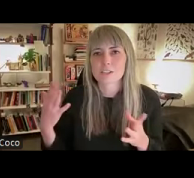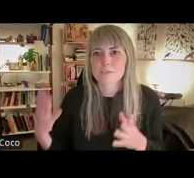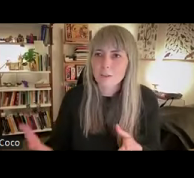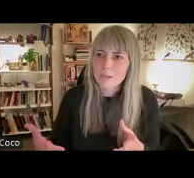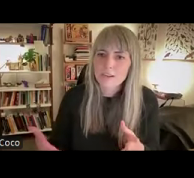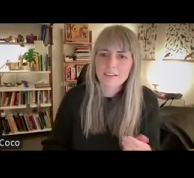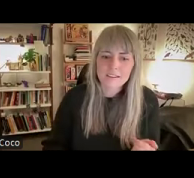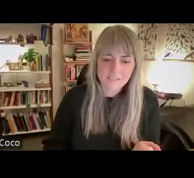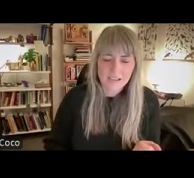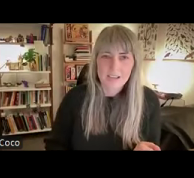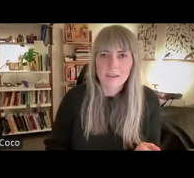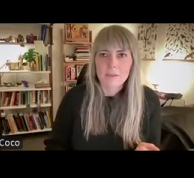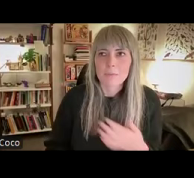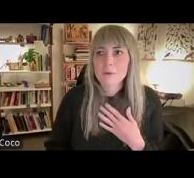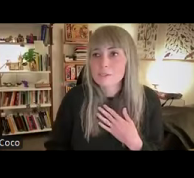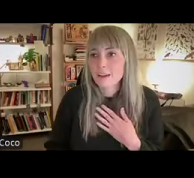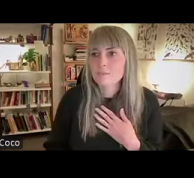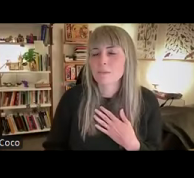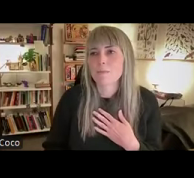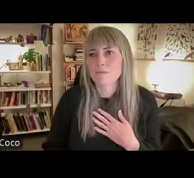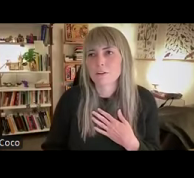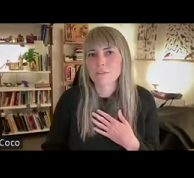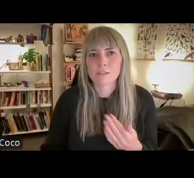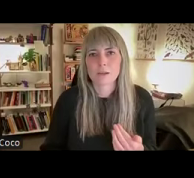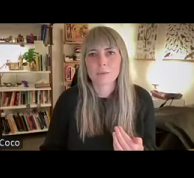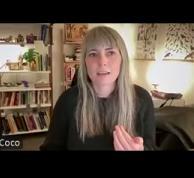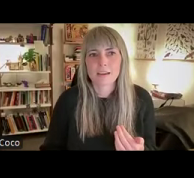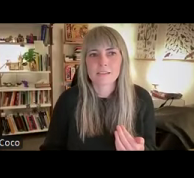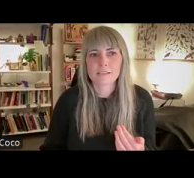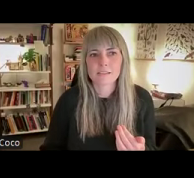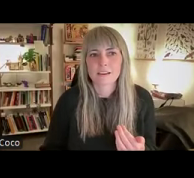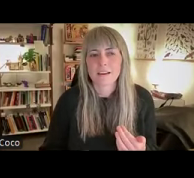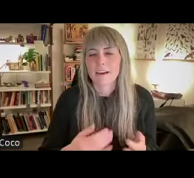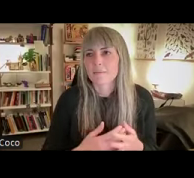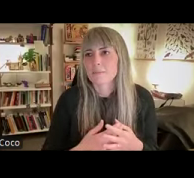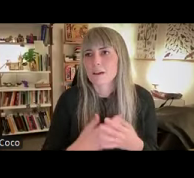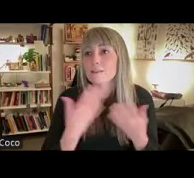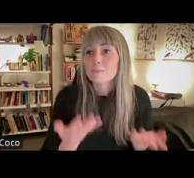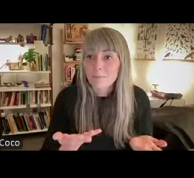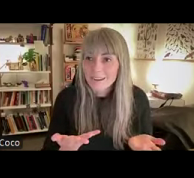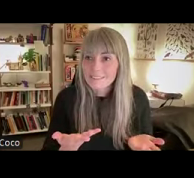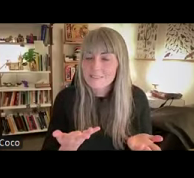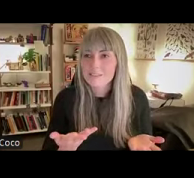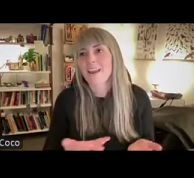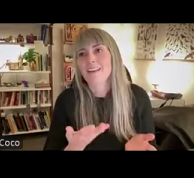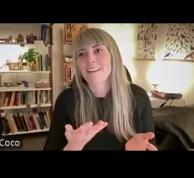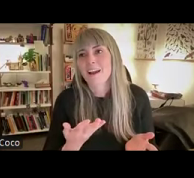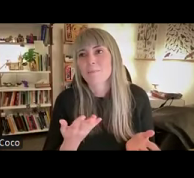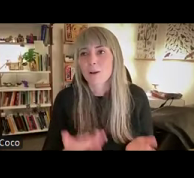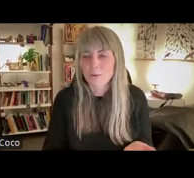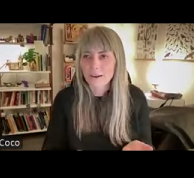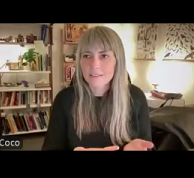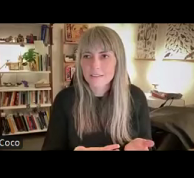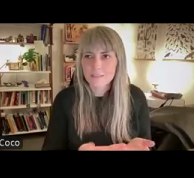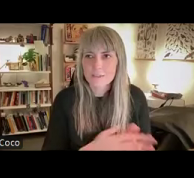profesional que risk for trabaja con developing personas hearing que loss. tienen pérdida But auditiva o personally, que están en I'm riesgo involved in de this work tener pérdida because auditiva y me involucré en these este are my trabajo parents, porque estos son and mis